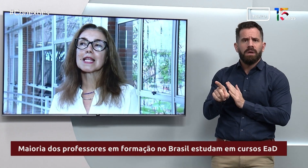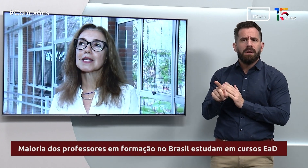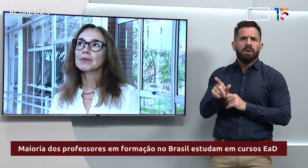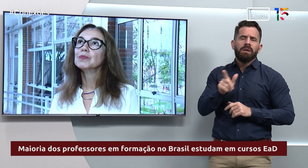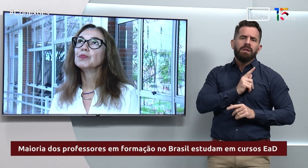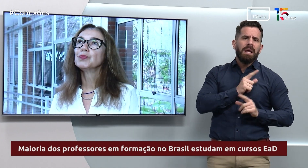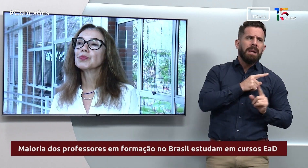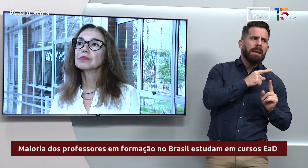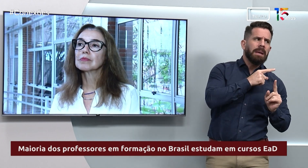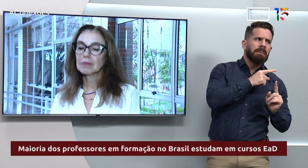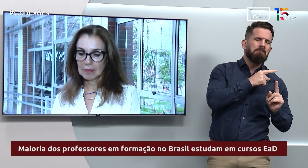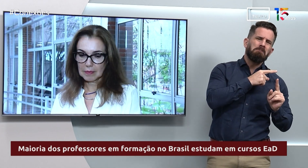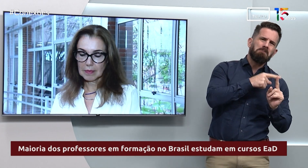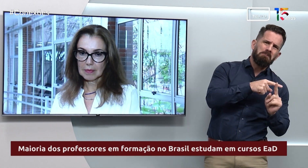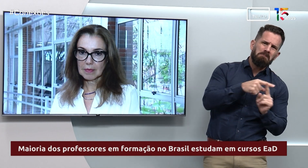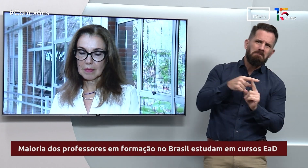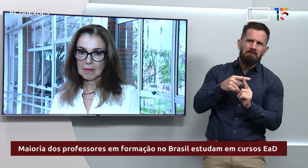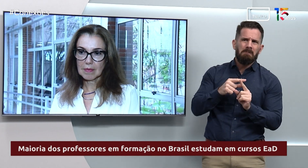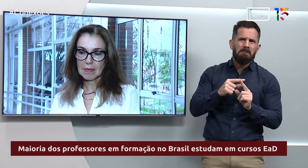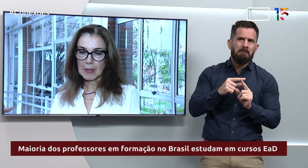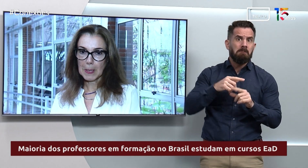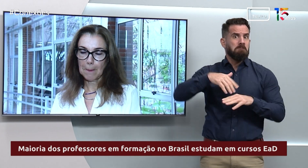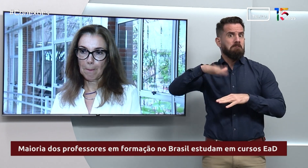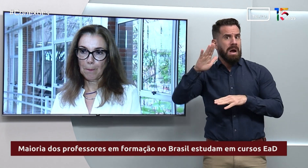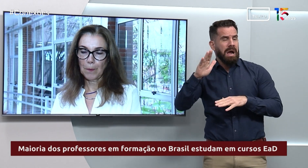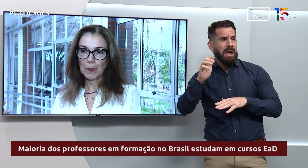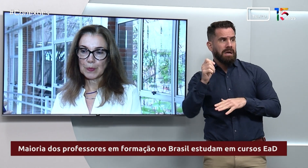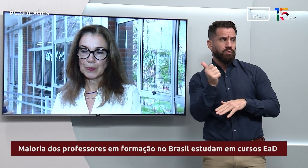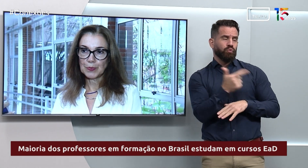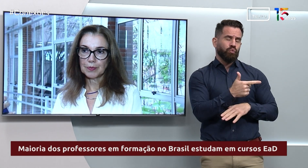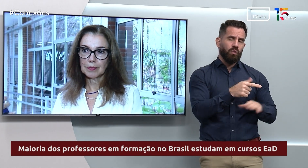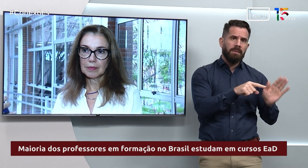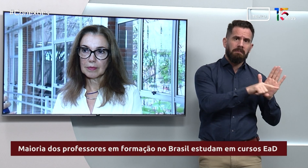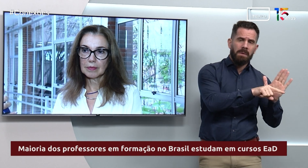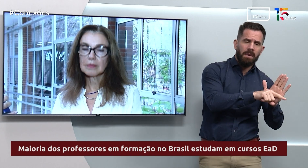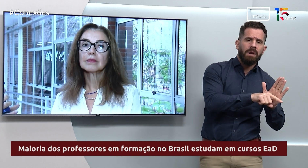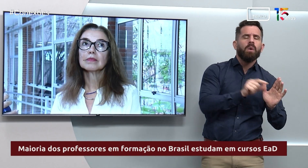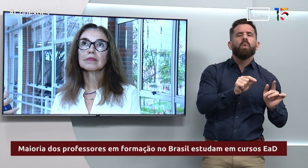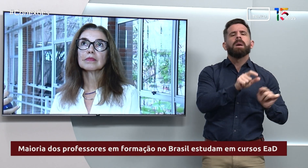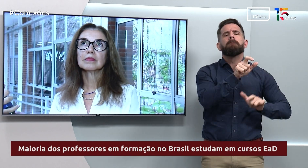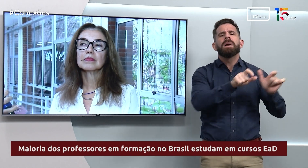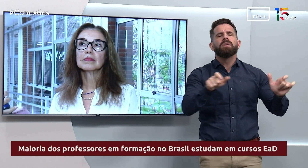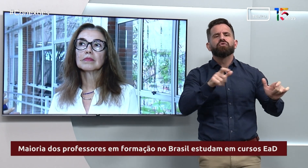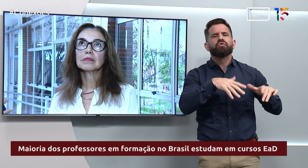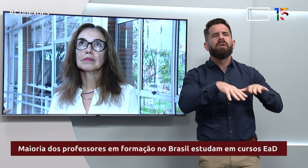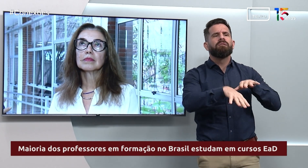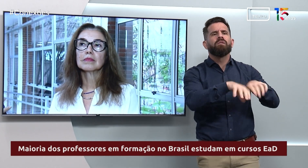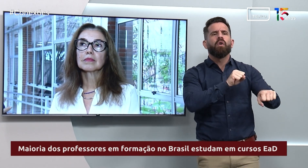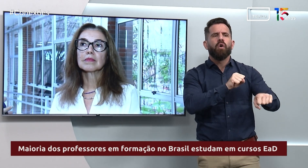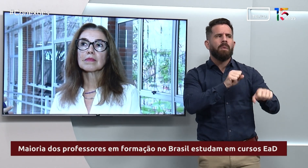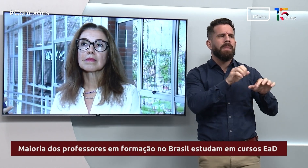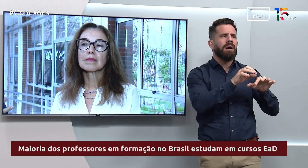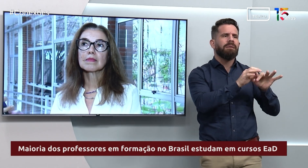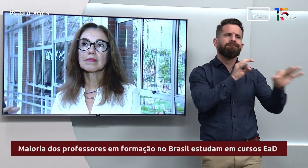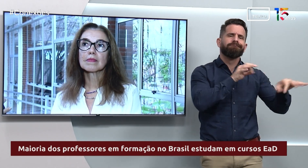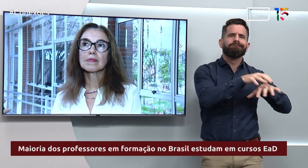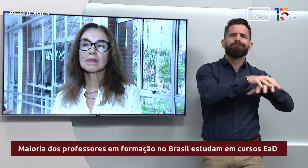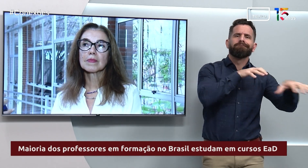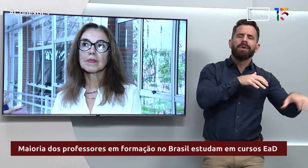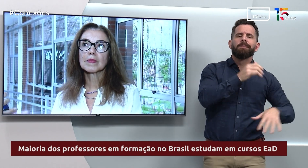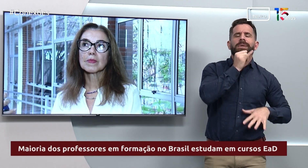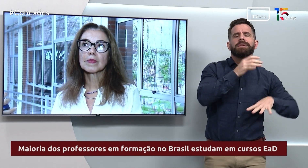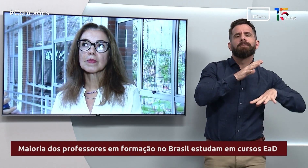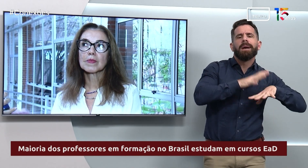dificuldades observadas nesses estudantes que se formam em cursos mais EAD, principalmente aqueles que são mais da área de exatas,